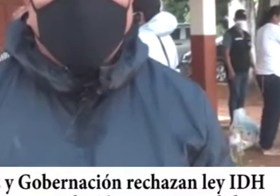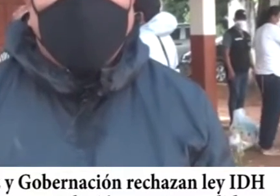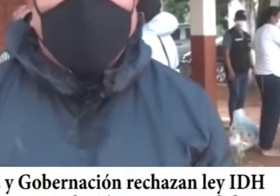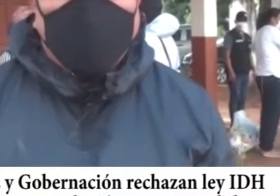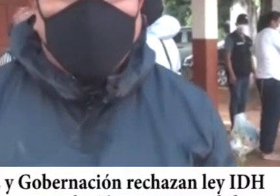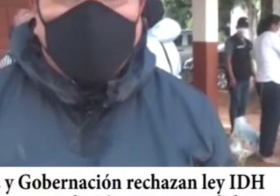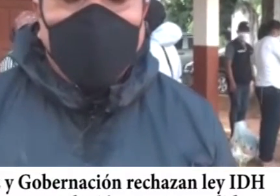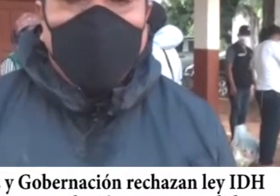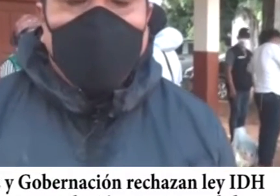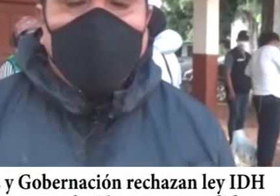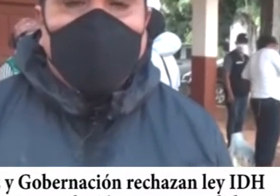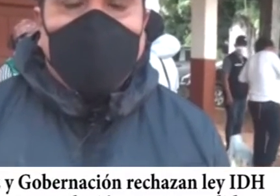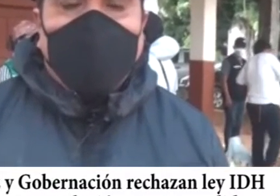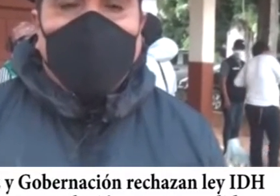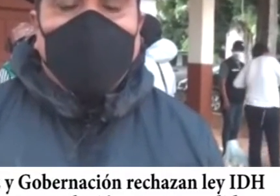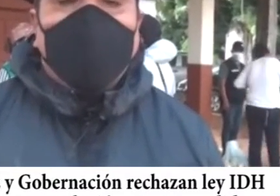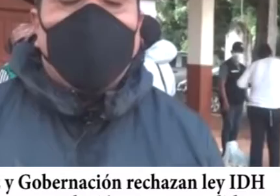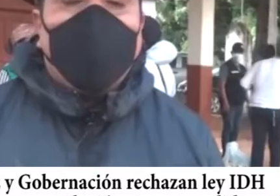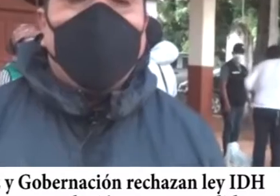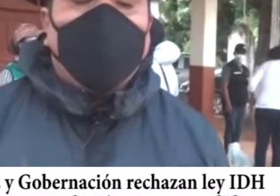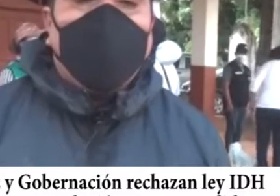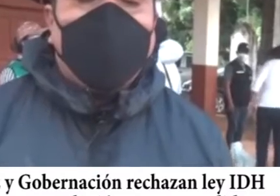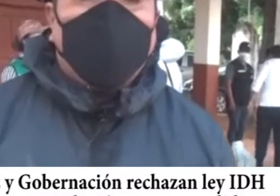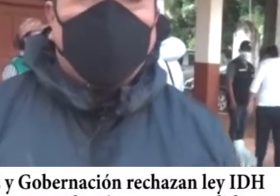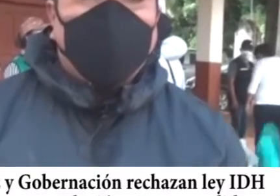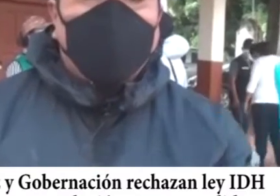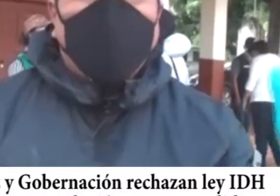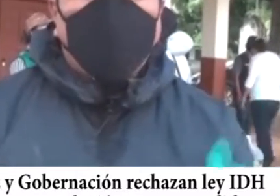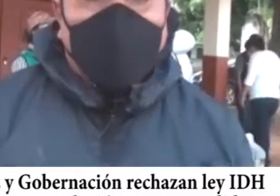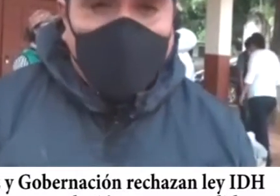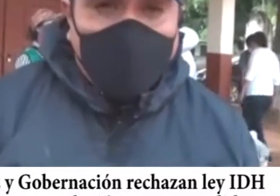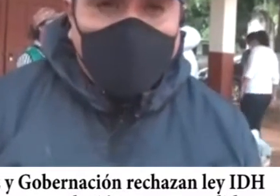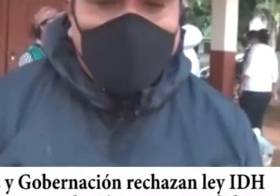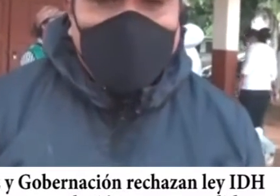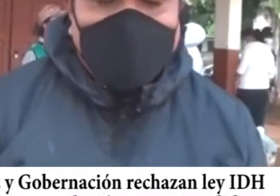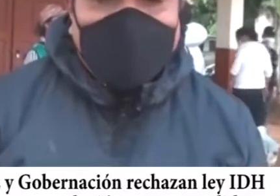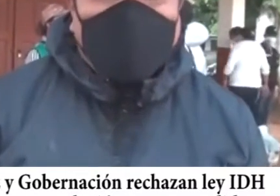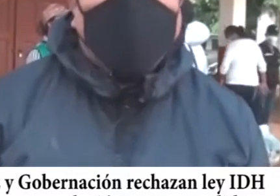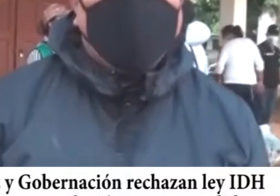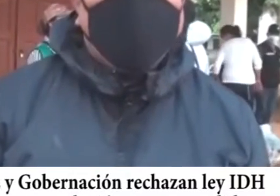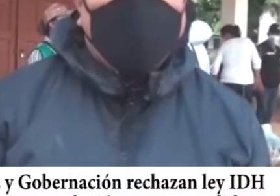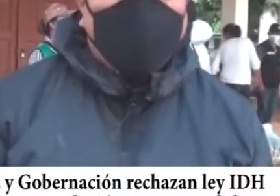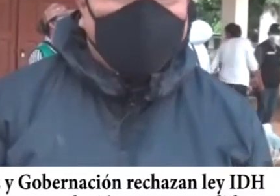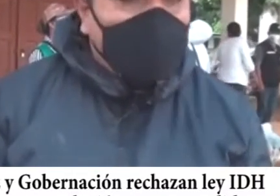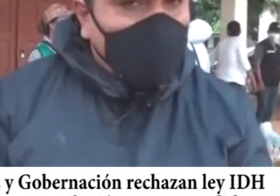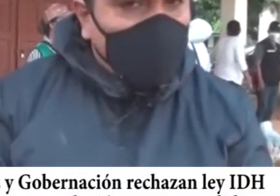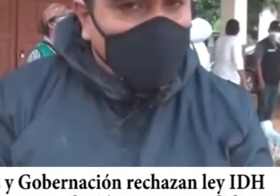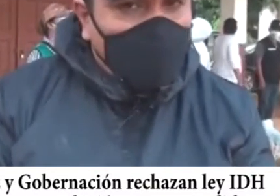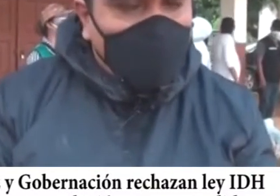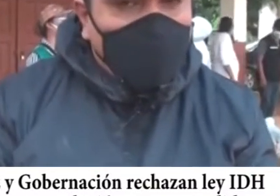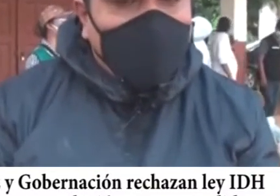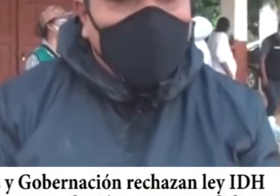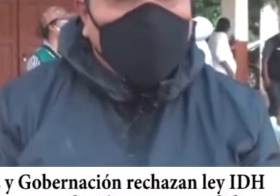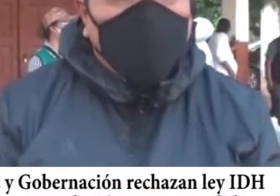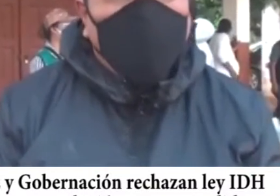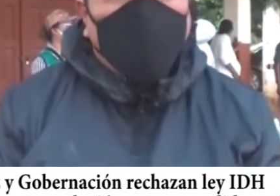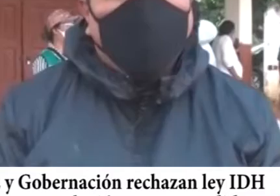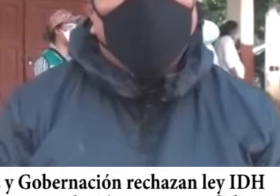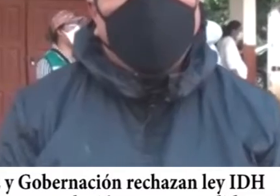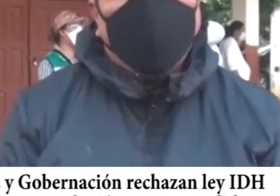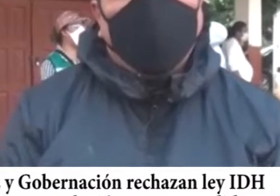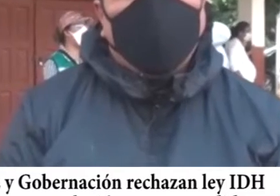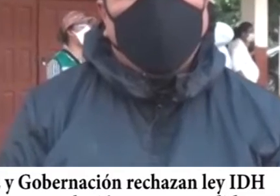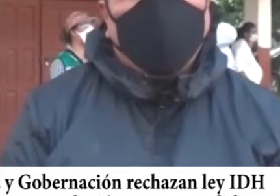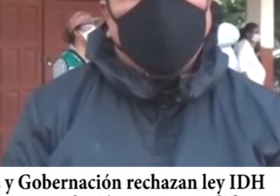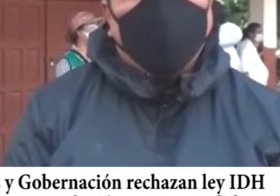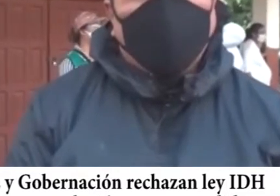se apruebe, que sea retroactivo, ya, y se puedan utilizar todos esos recursos que están en saldo caja banco, como lo ha dicho el ministro,